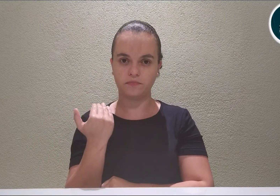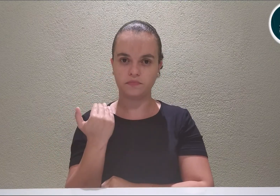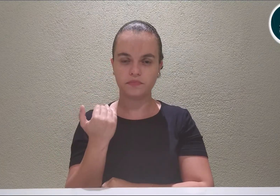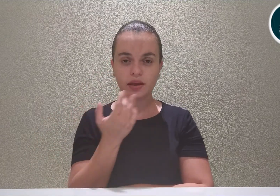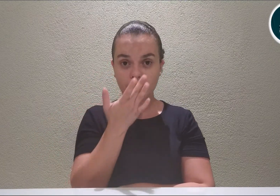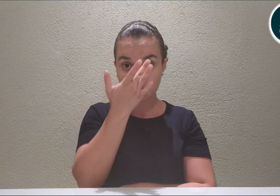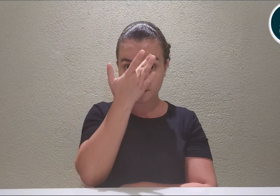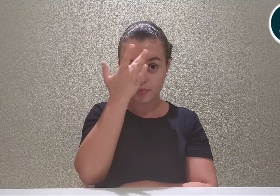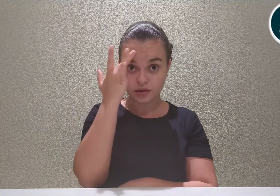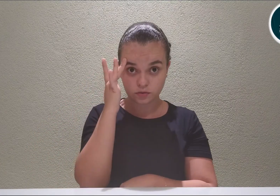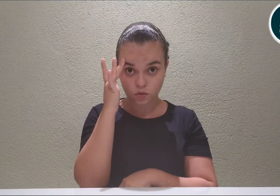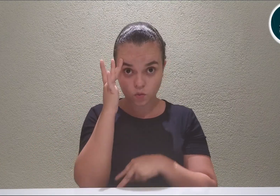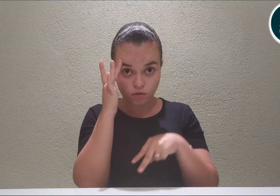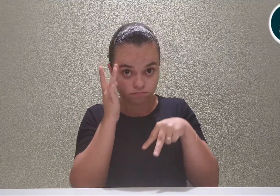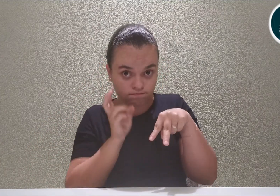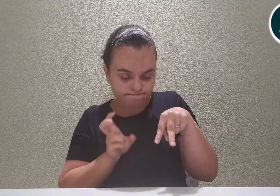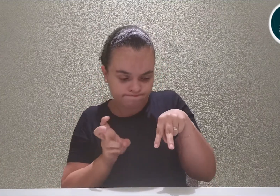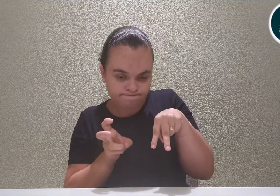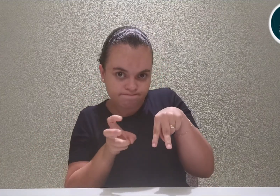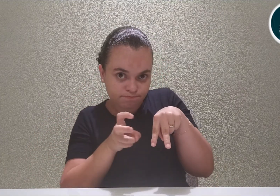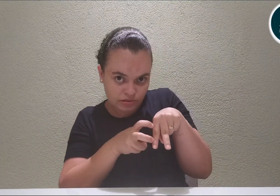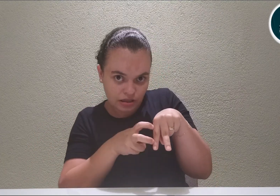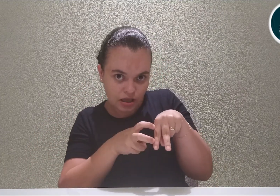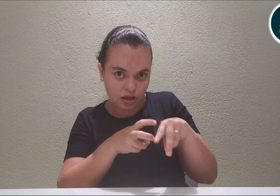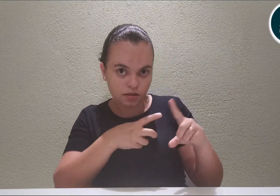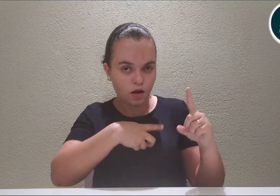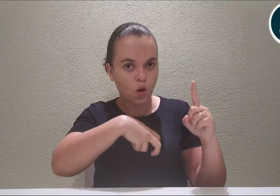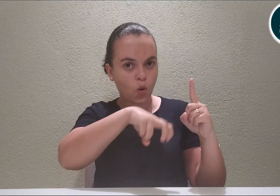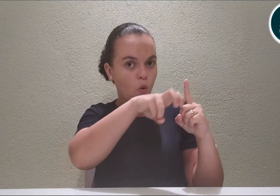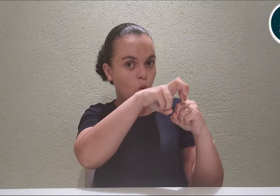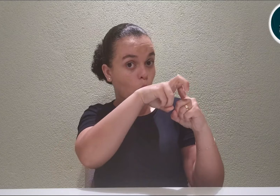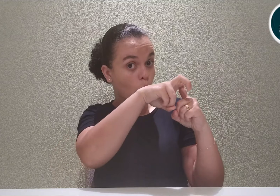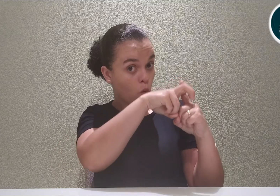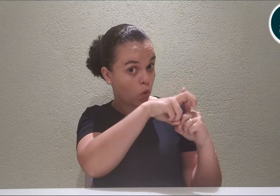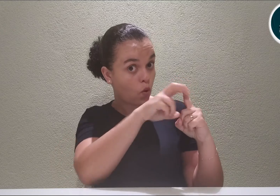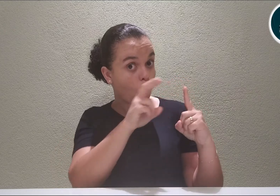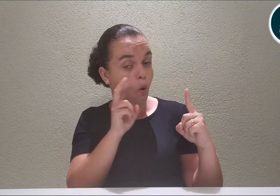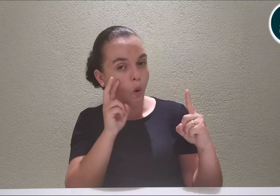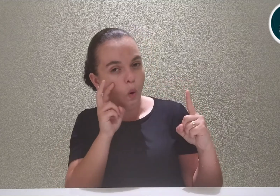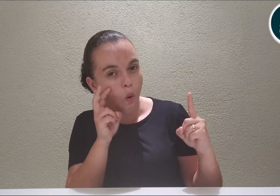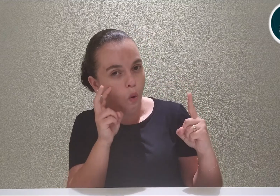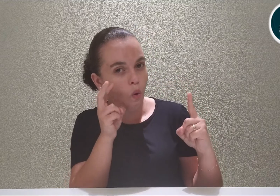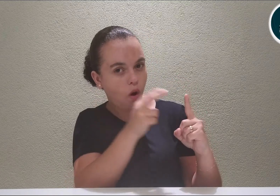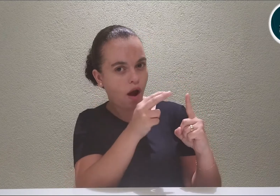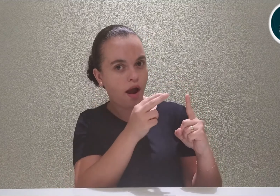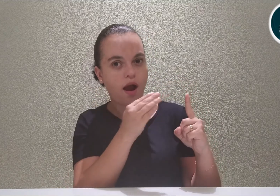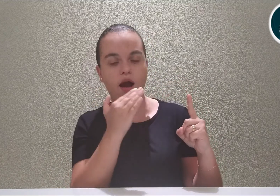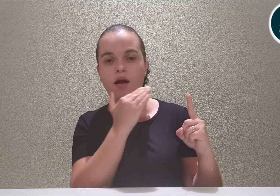de Jesus Cristo que morreu na cruz. No deserto, aqueles que fossem picados por